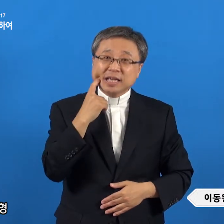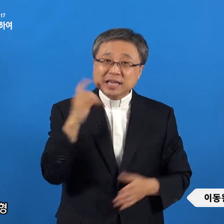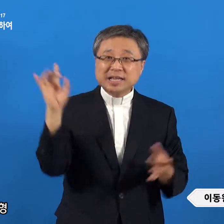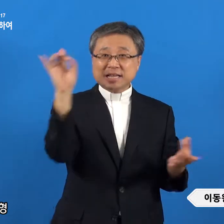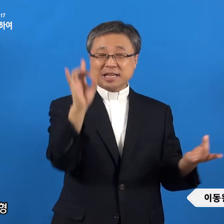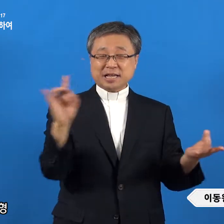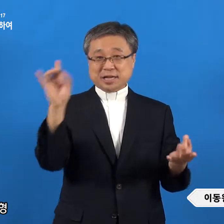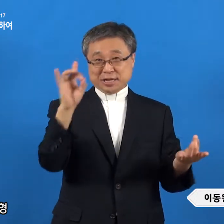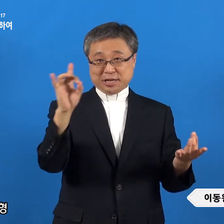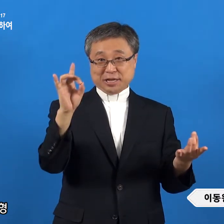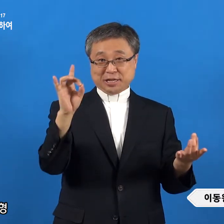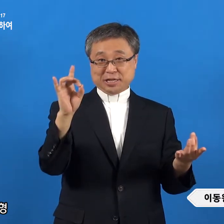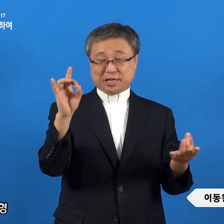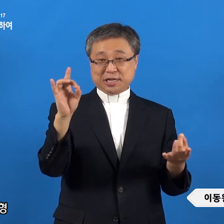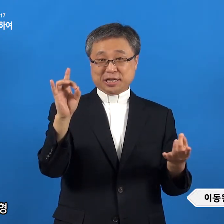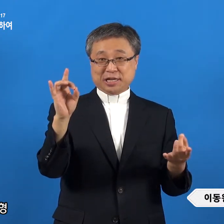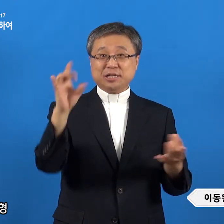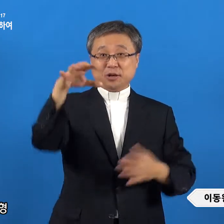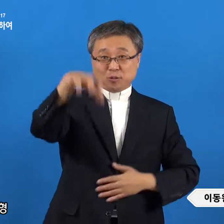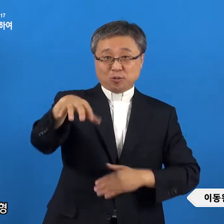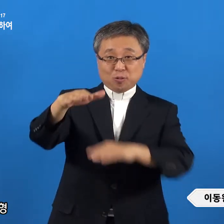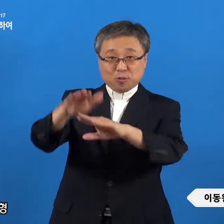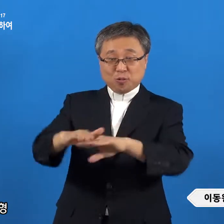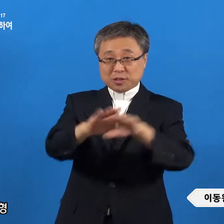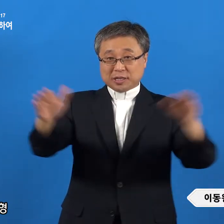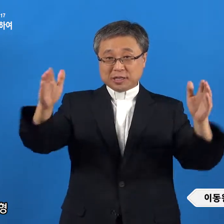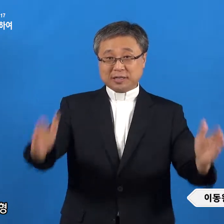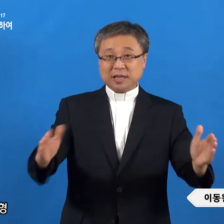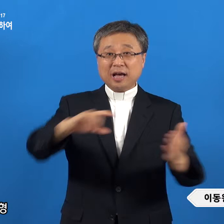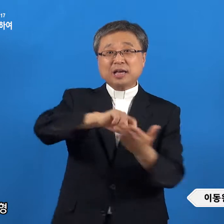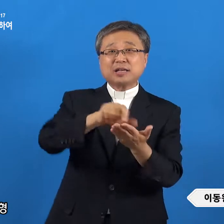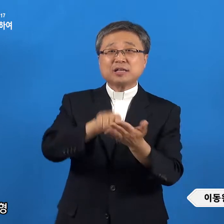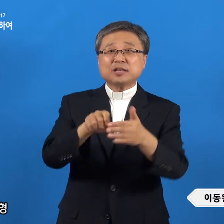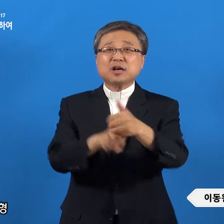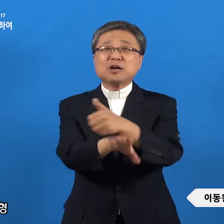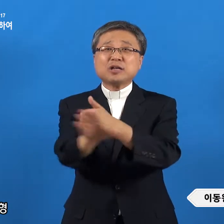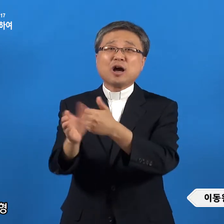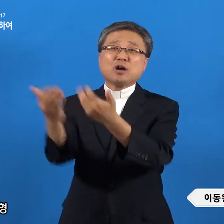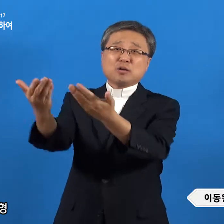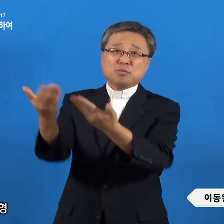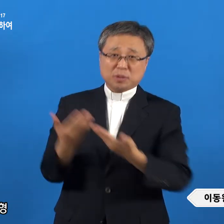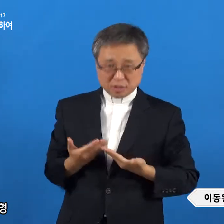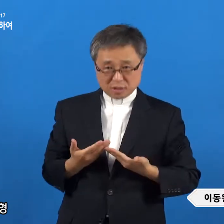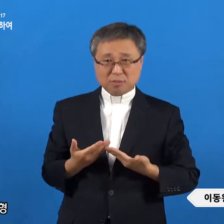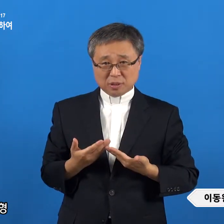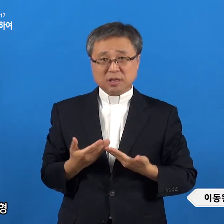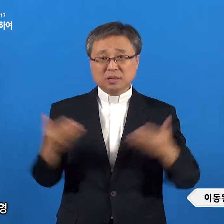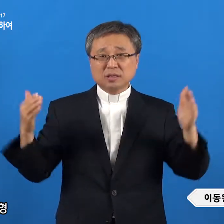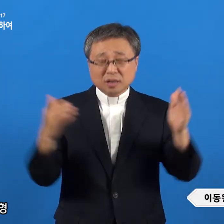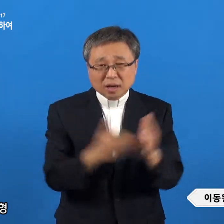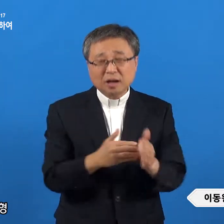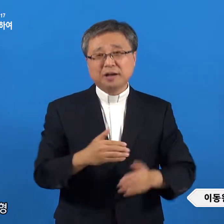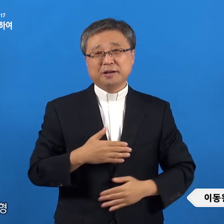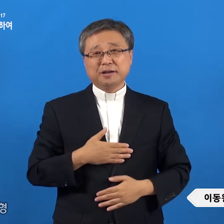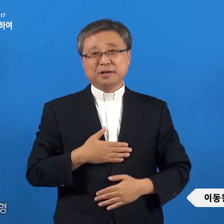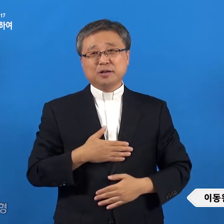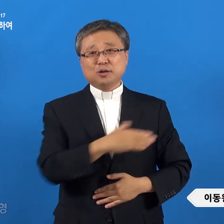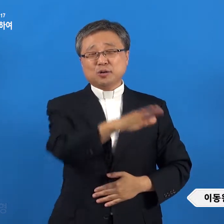있는 스펄전 인형입니다. 내가 이 정도로 영향을 끼쳤잖아요. 그분의 영향을 받았잖아요. 우리 진 목사님이